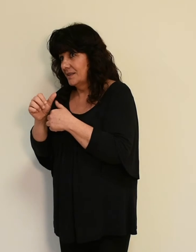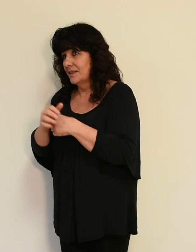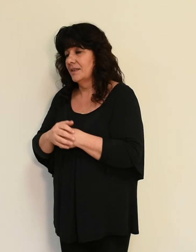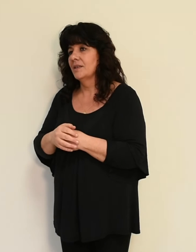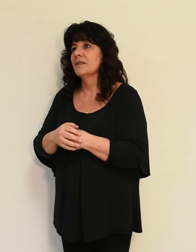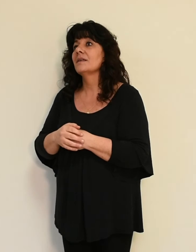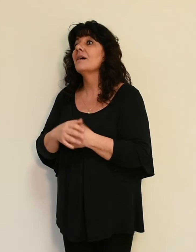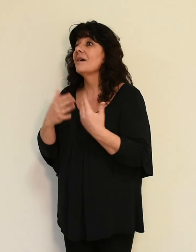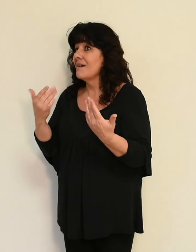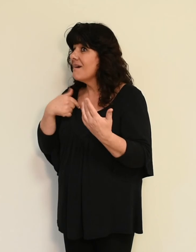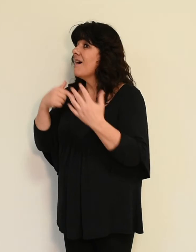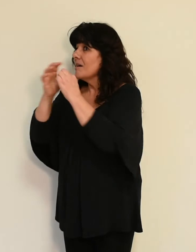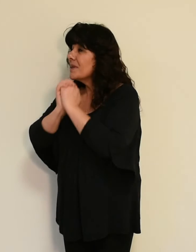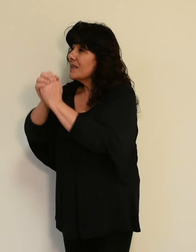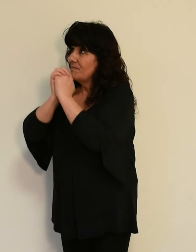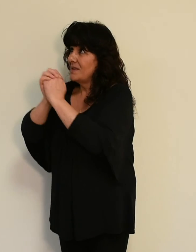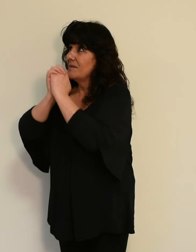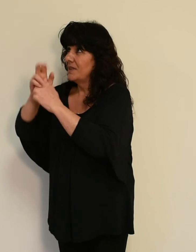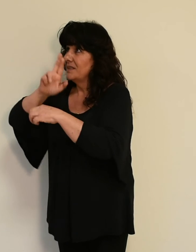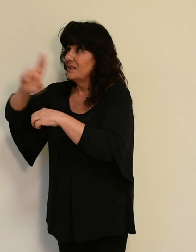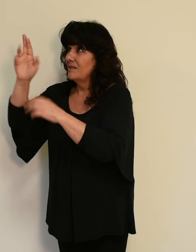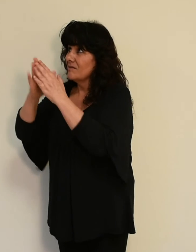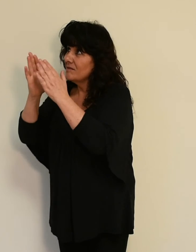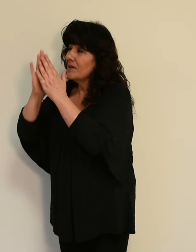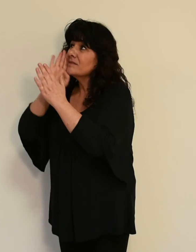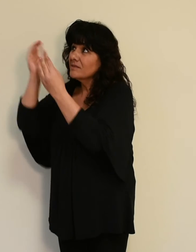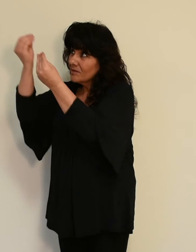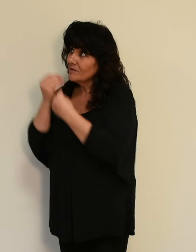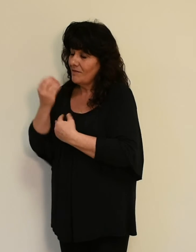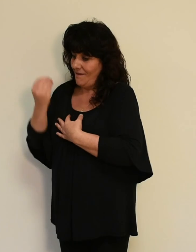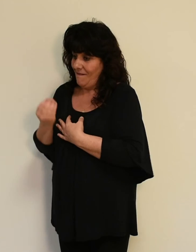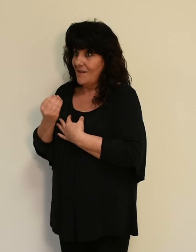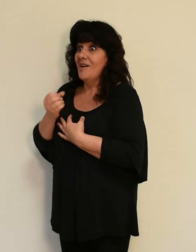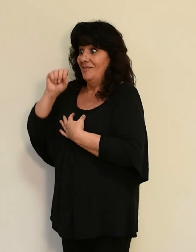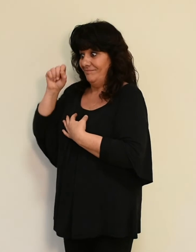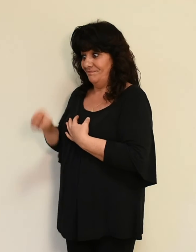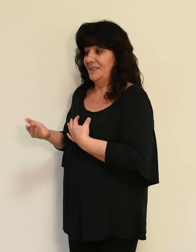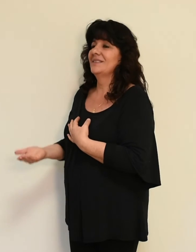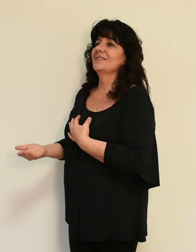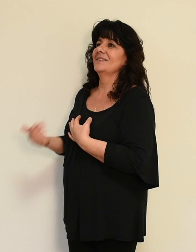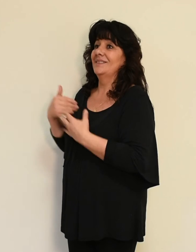C'est pour obtenir cet enfant que je priais, et le Seigneur me l'a donné en réponse à ma demande.